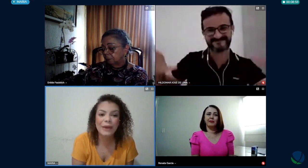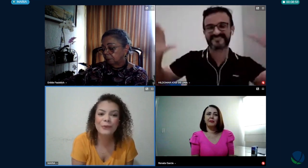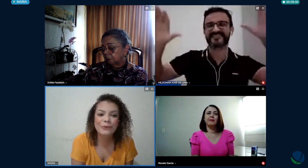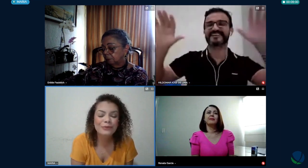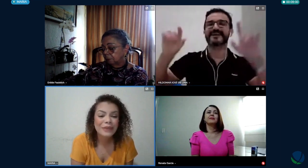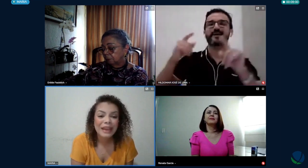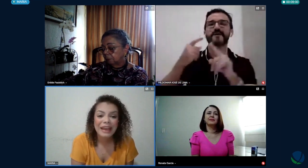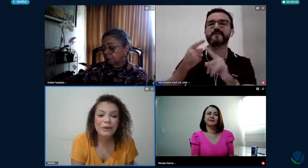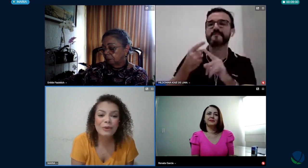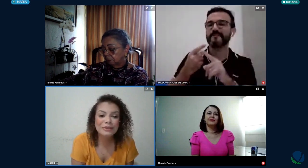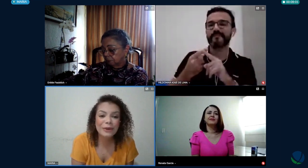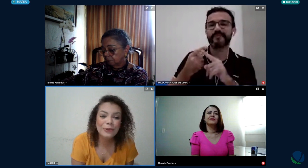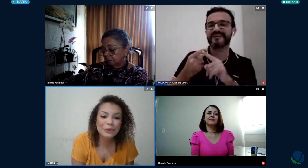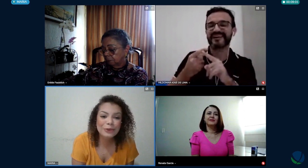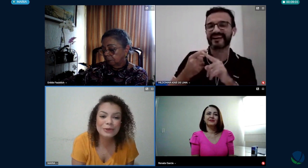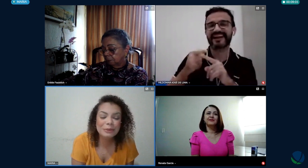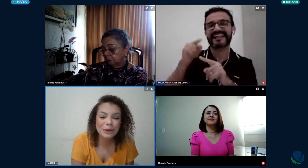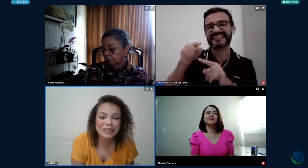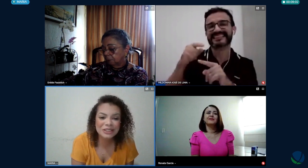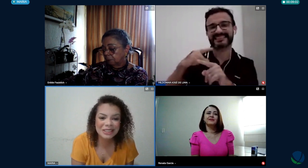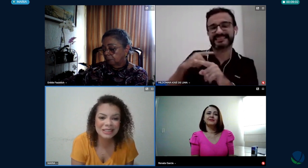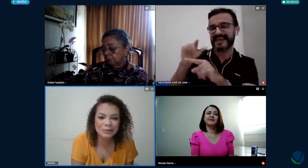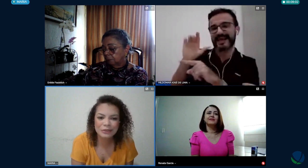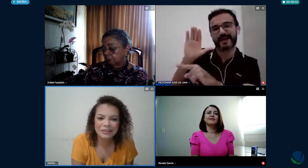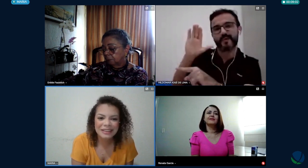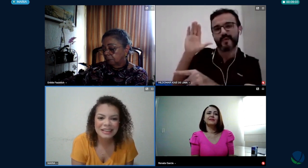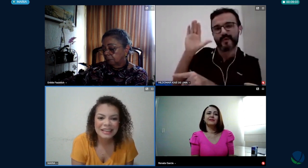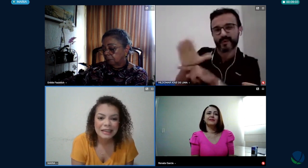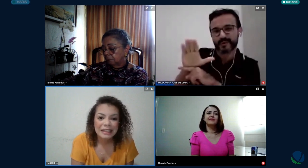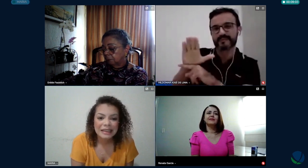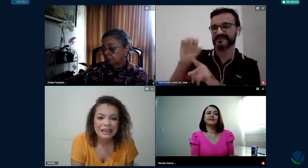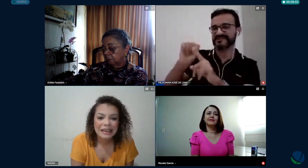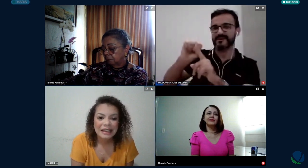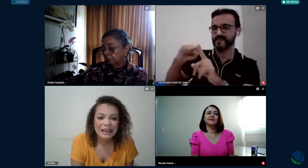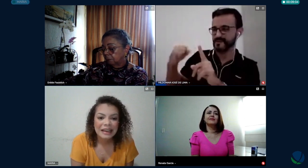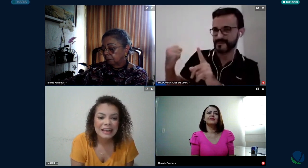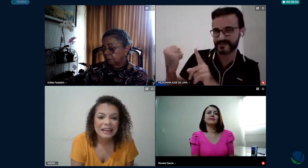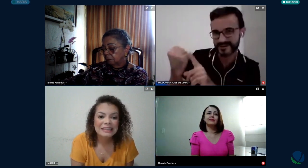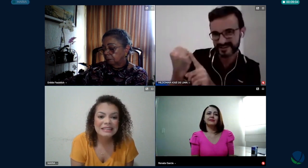Brasil. É um conteúdo importantíssimo.